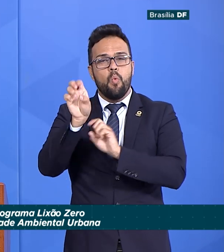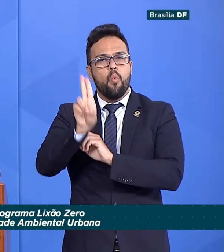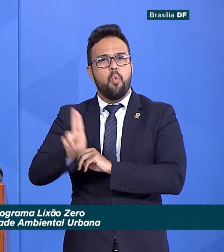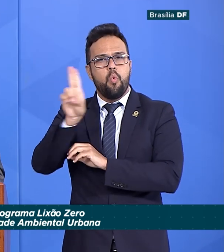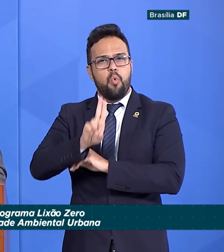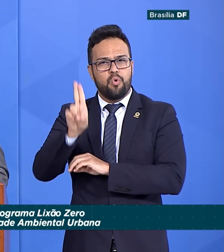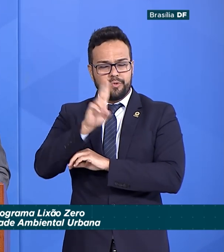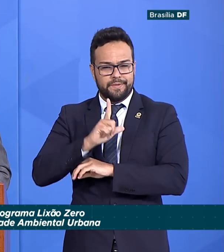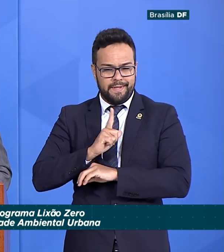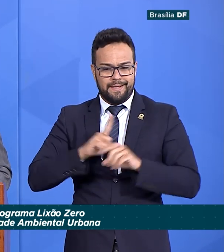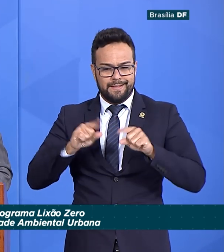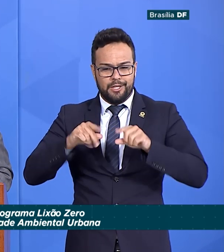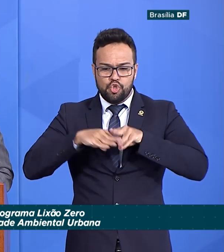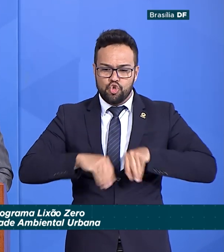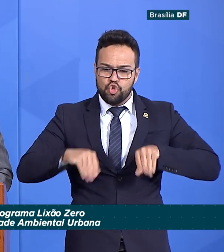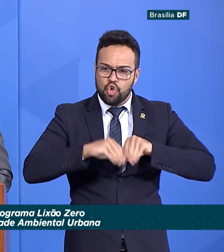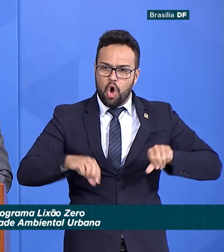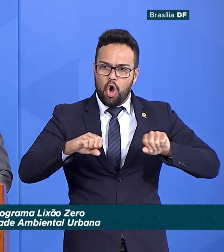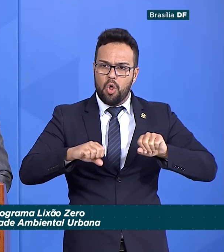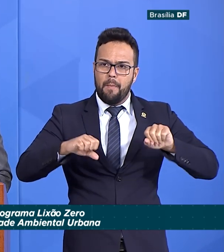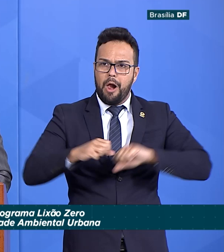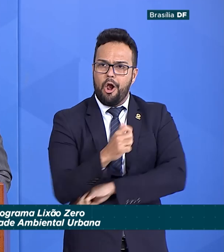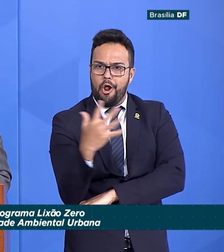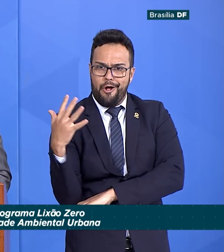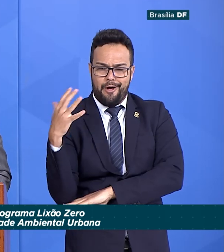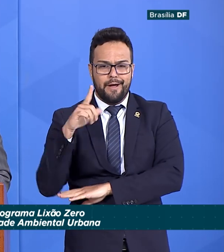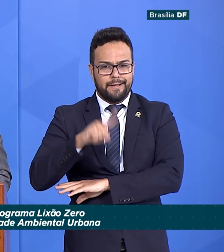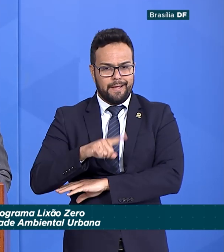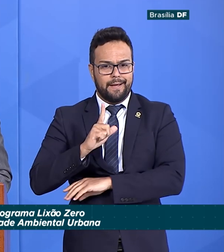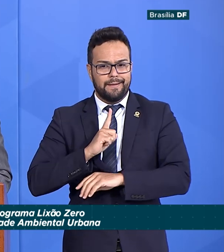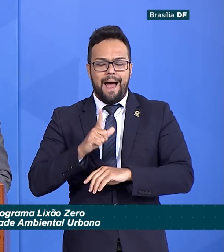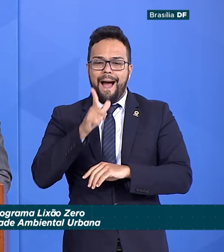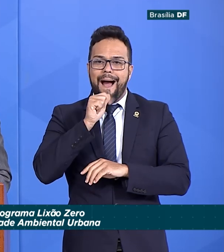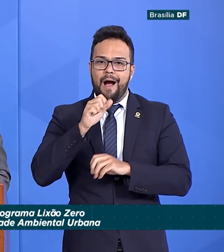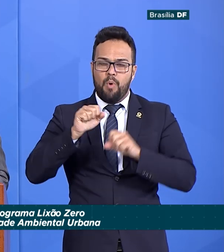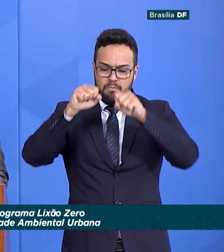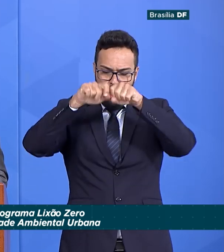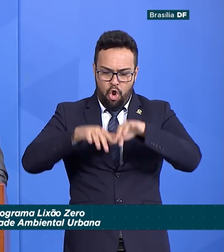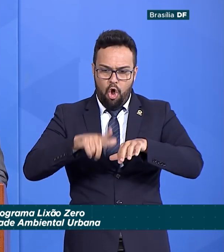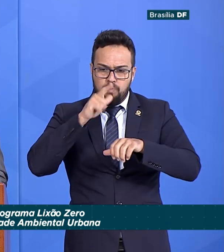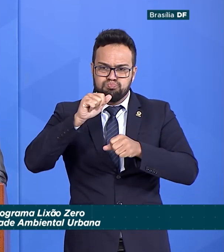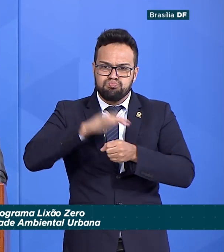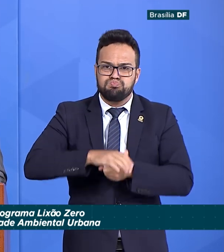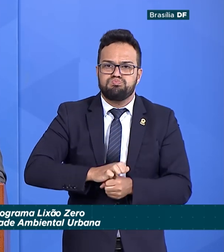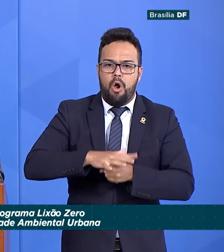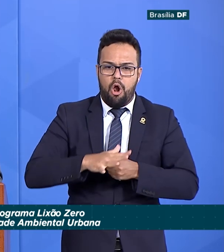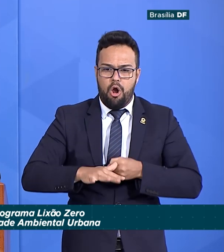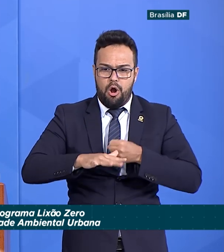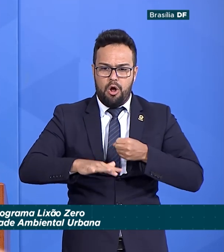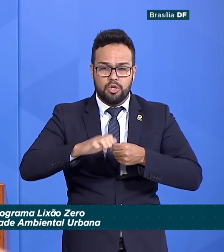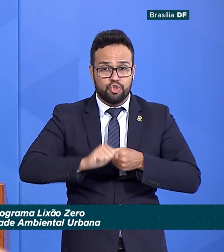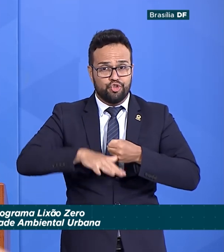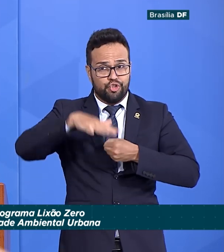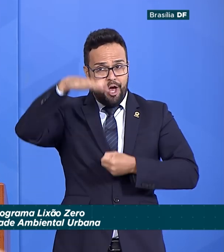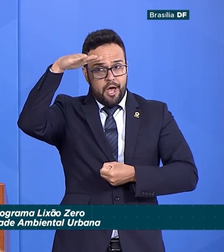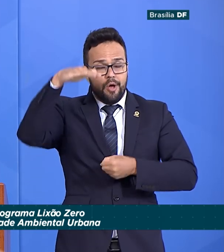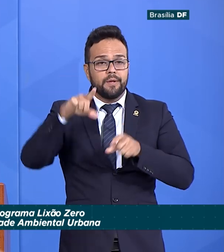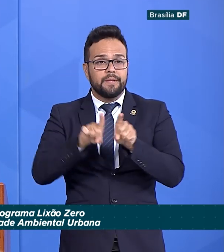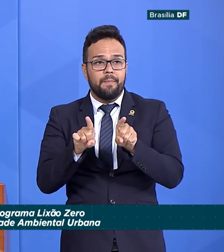do solo, com aumento substancial da impermeabilização do solo nas cidades, a falta de ordenamento